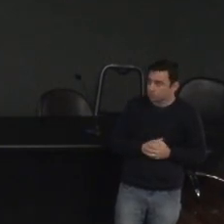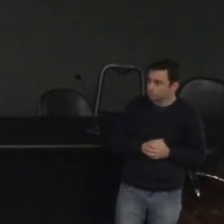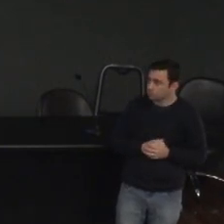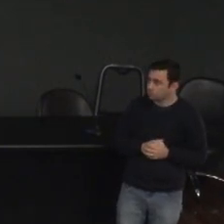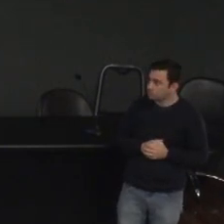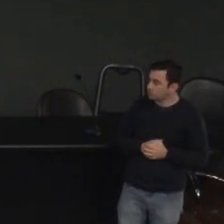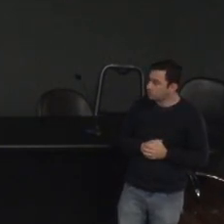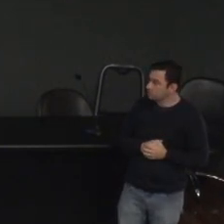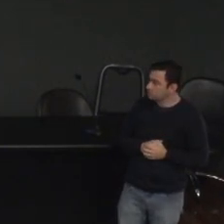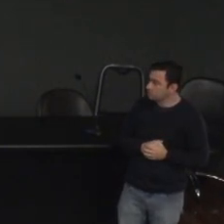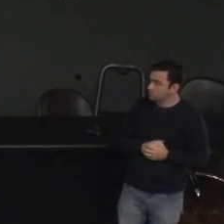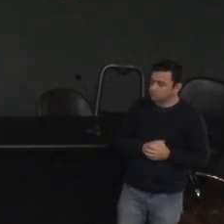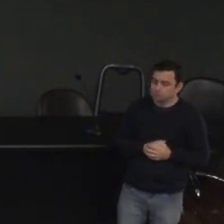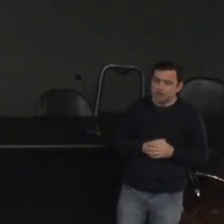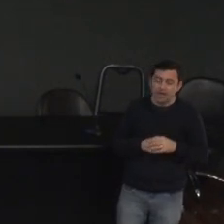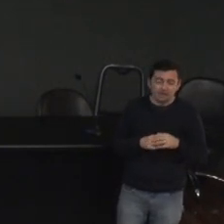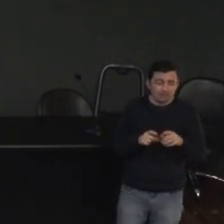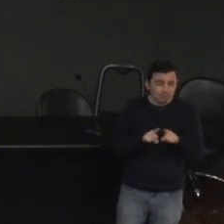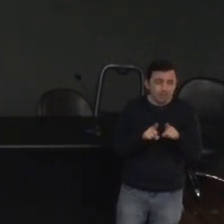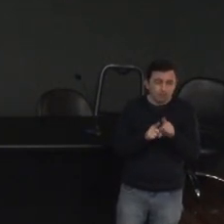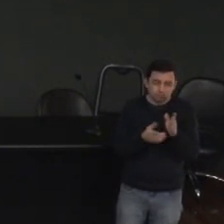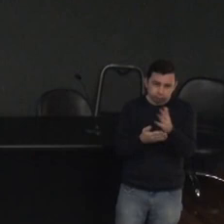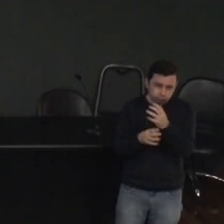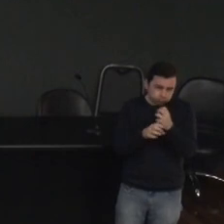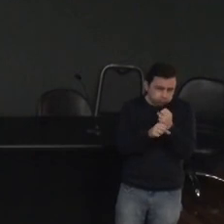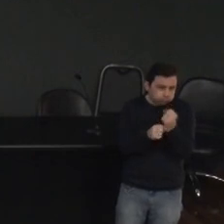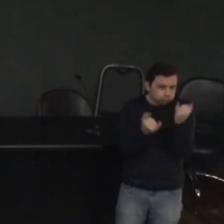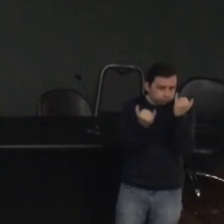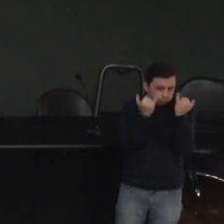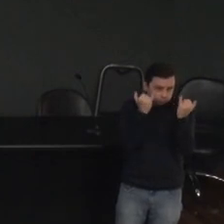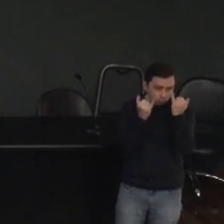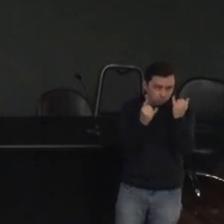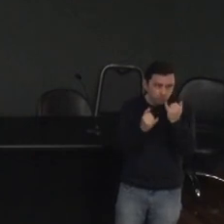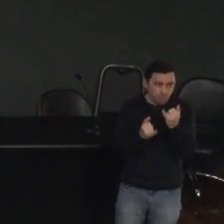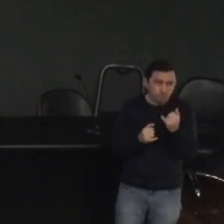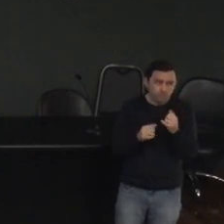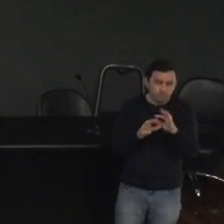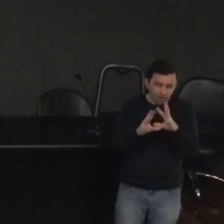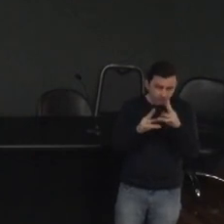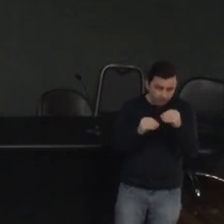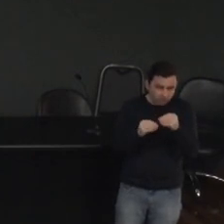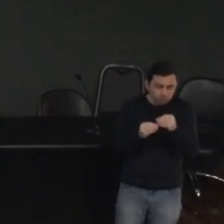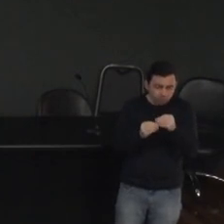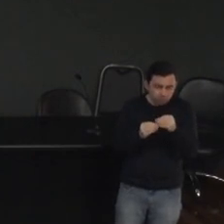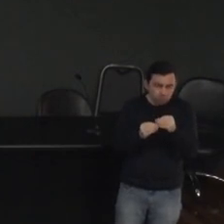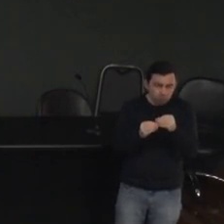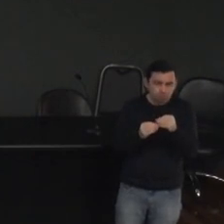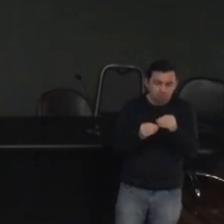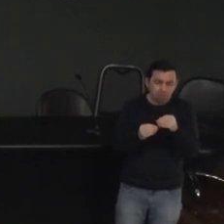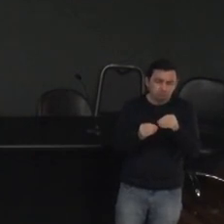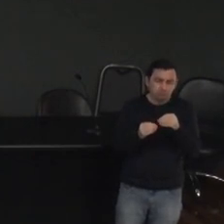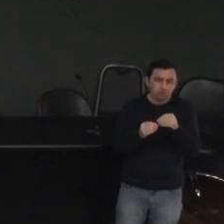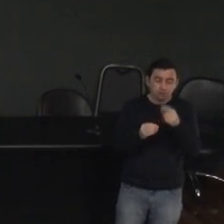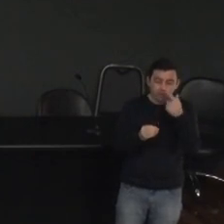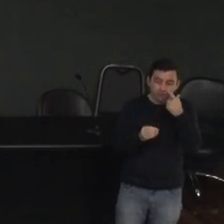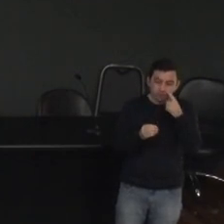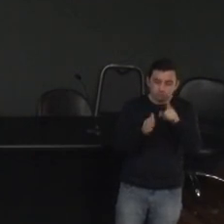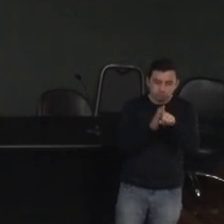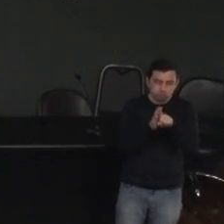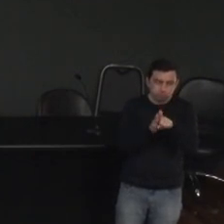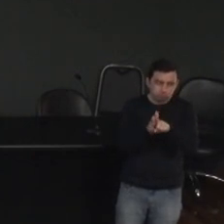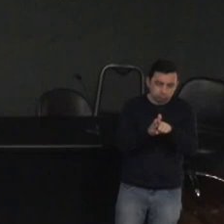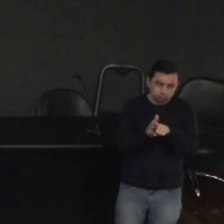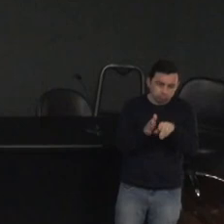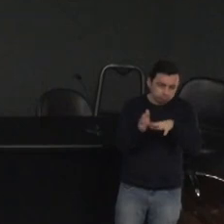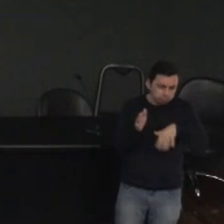e o inventário de dados ele vai direcionar naturalmente a matriz de risco né Então a partir do inventário de dados é